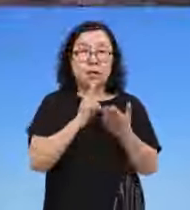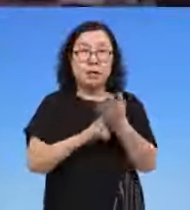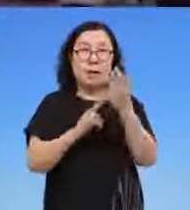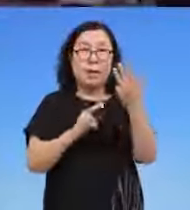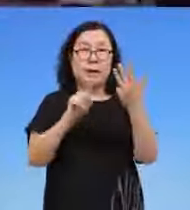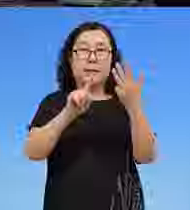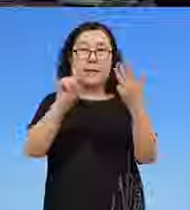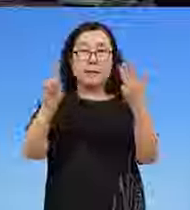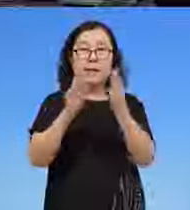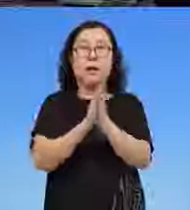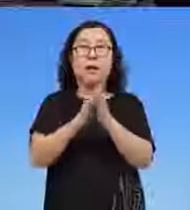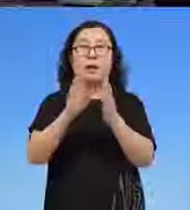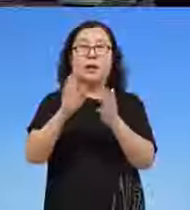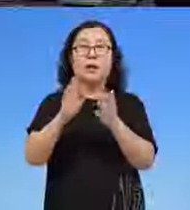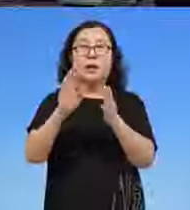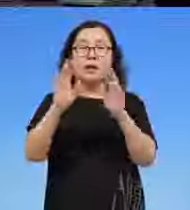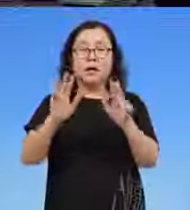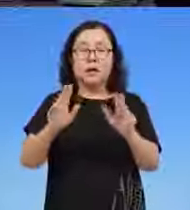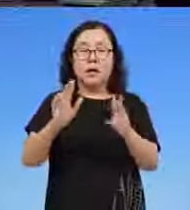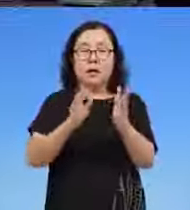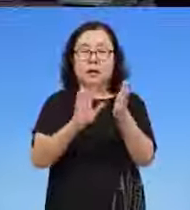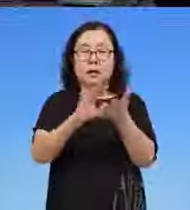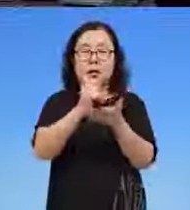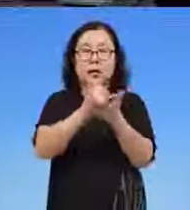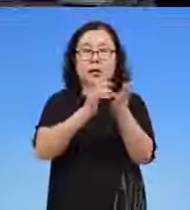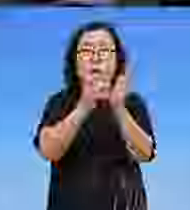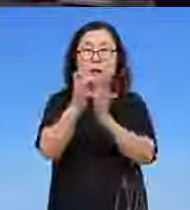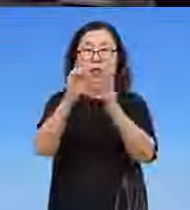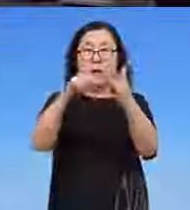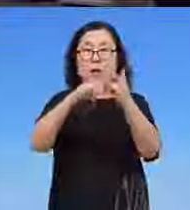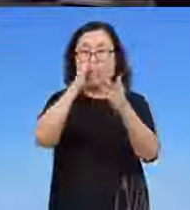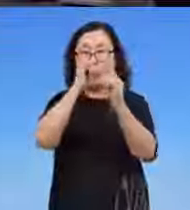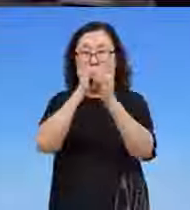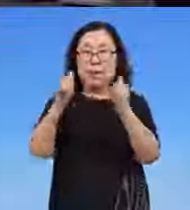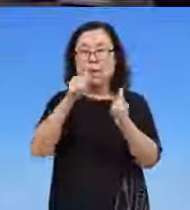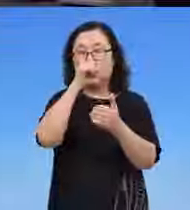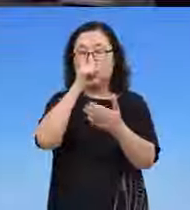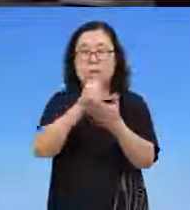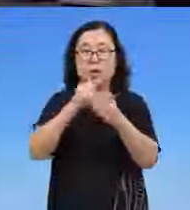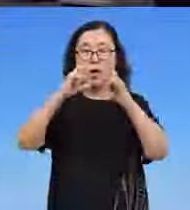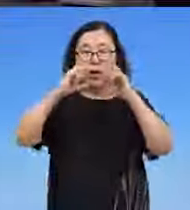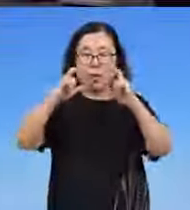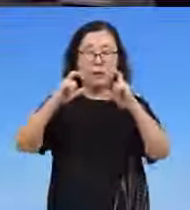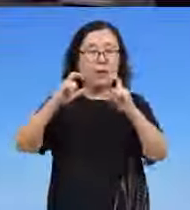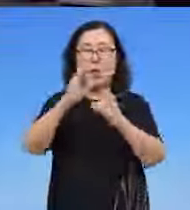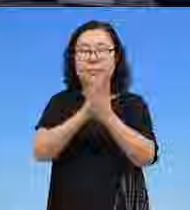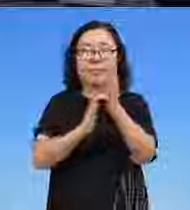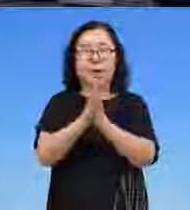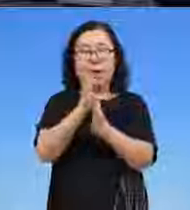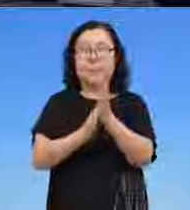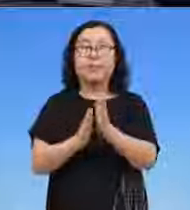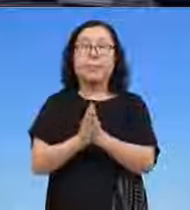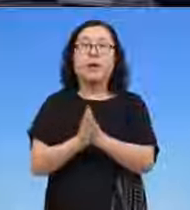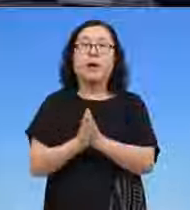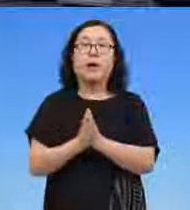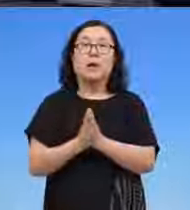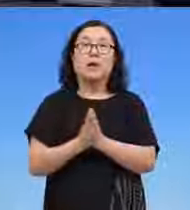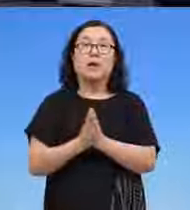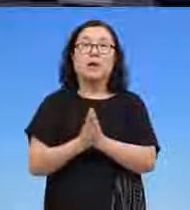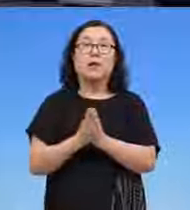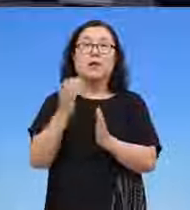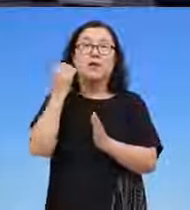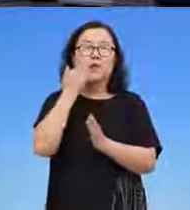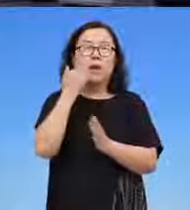로마서 8장 1절, 그러므로 이제 그리스도 예수 안에 있는 자에게는 결코 정죄함이 없나니. 또 로마서